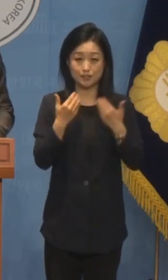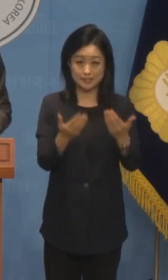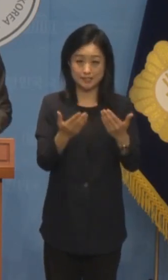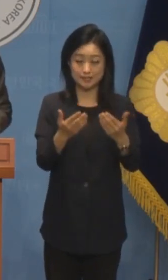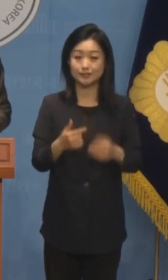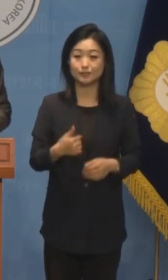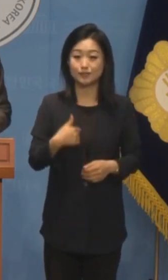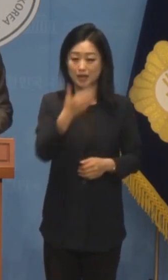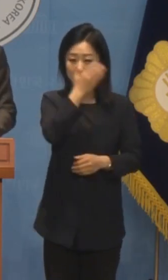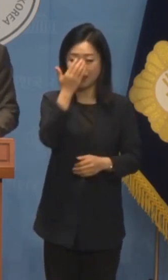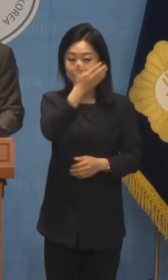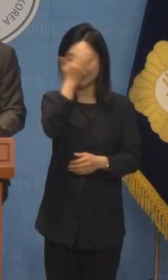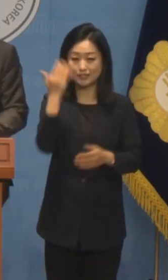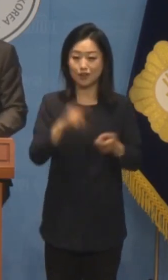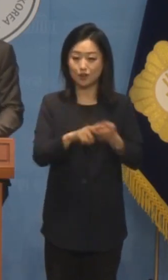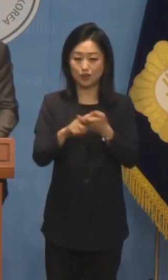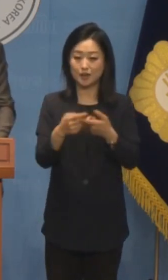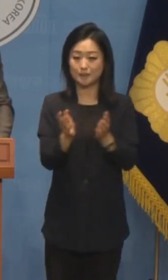바른청년연합.